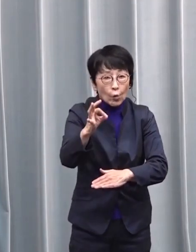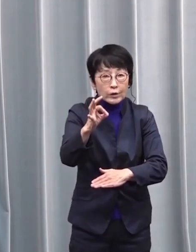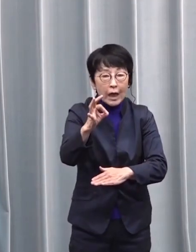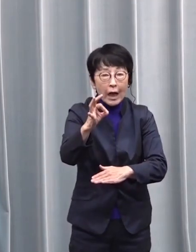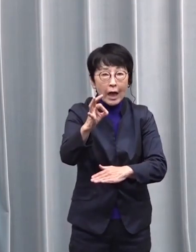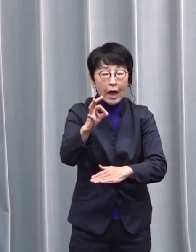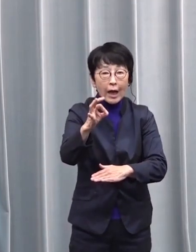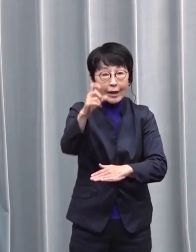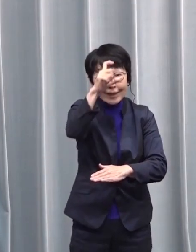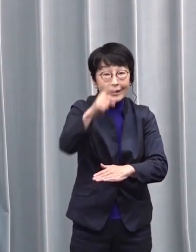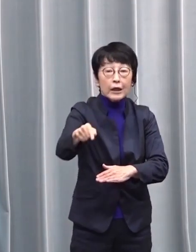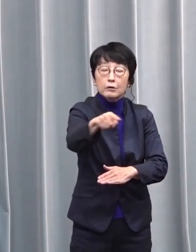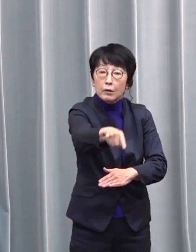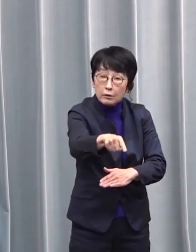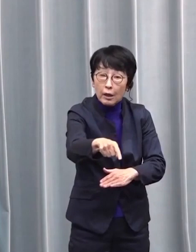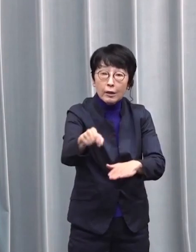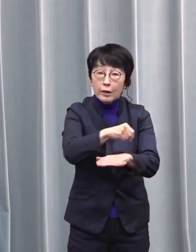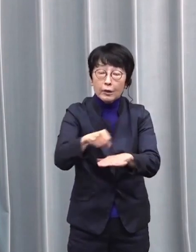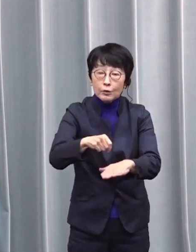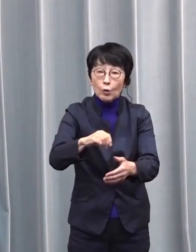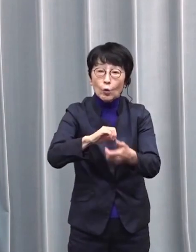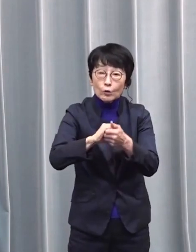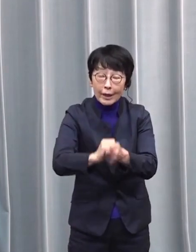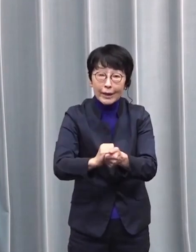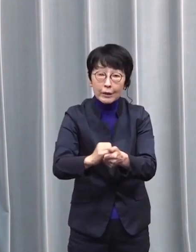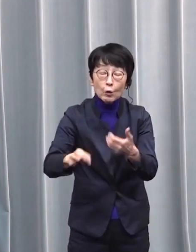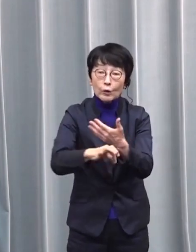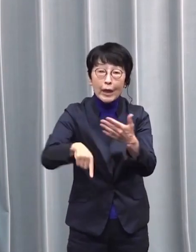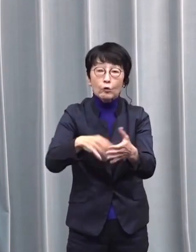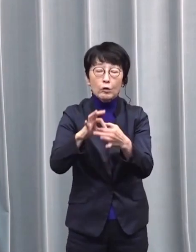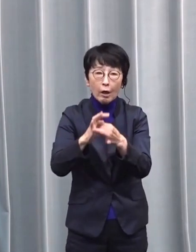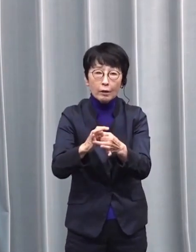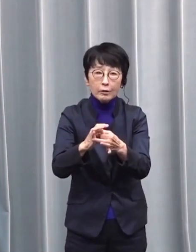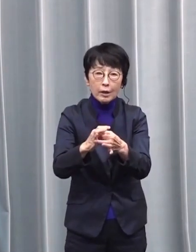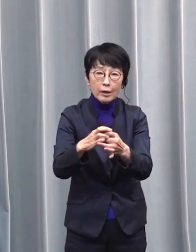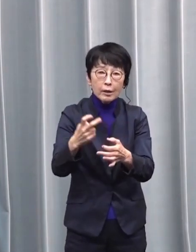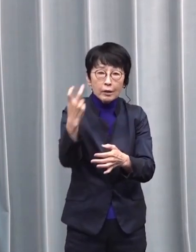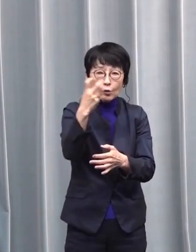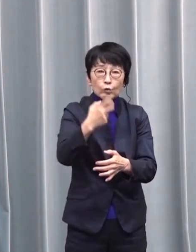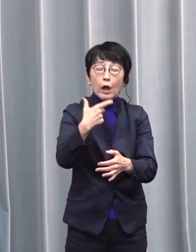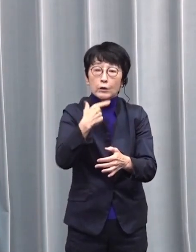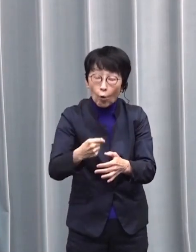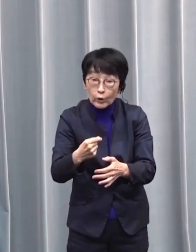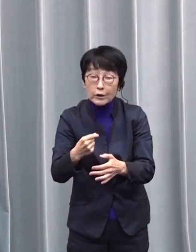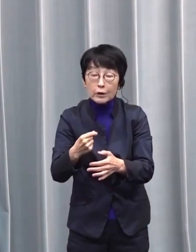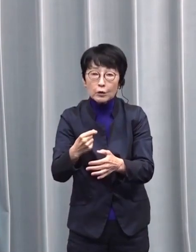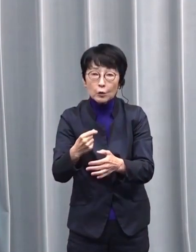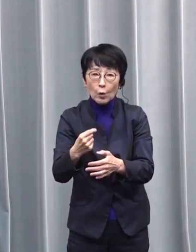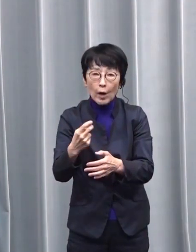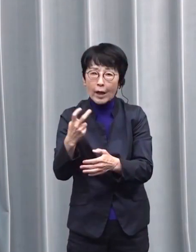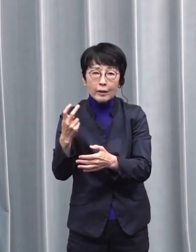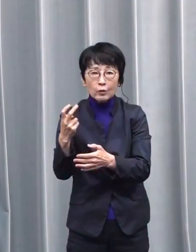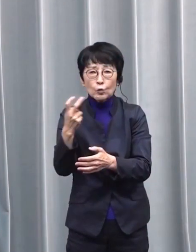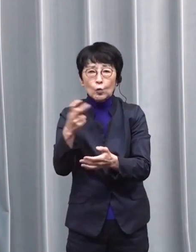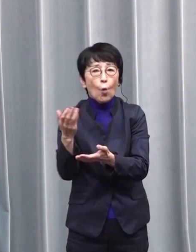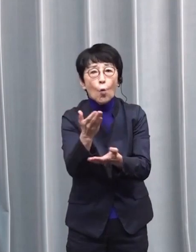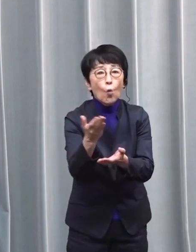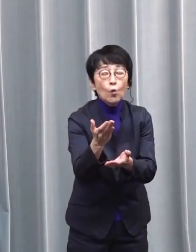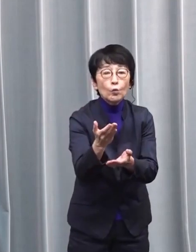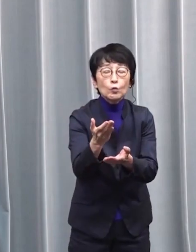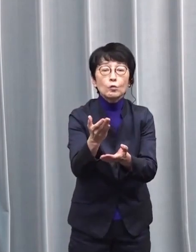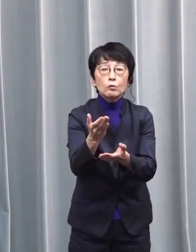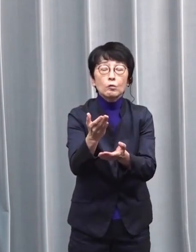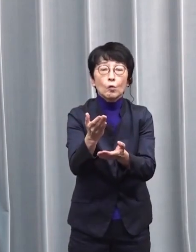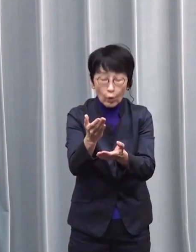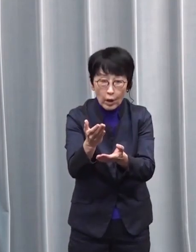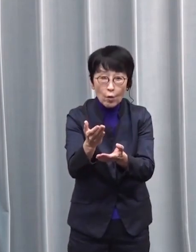し特定の事案に関して捜査を求めたり確認を求めたりすることは、中立公正であるべき捜査当局の判断